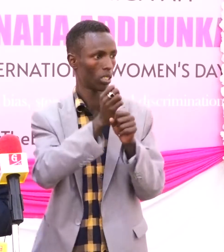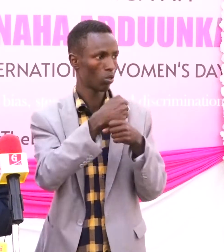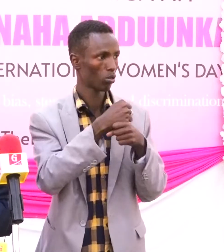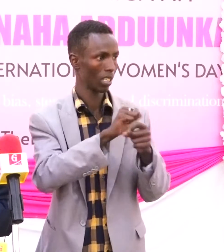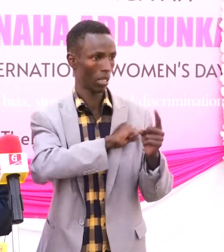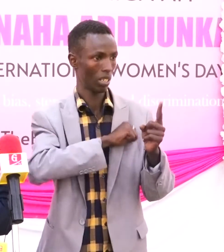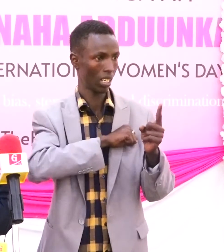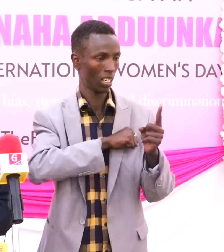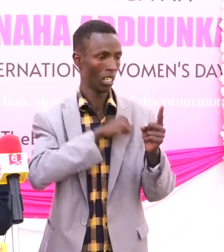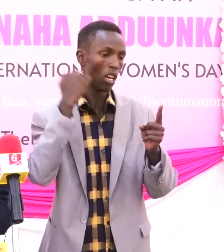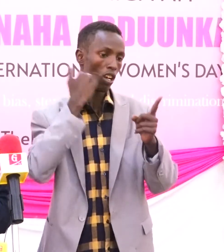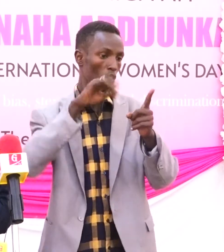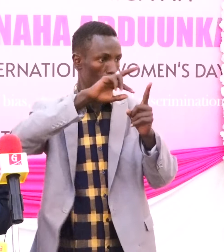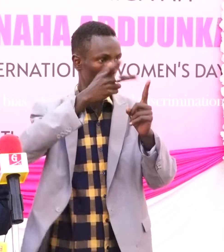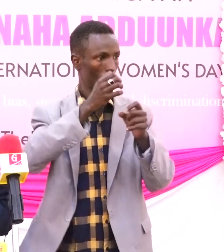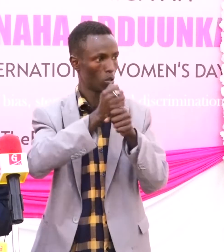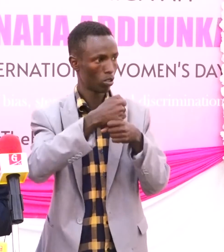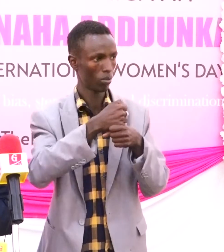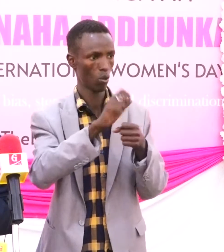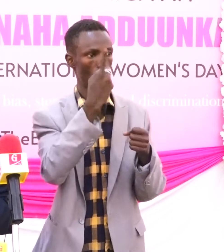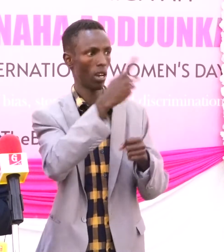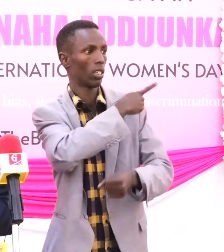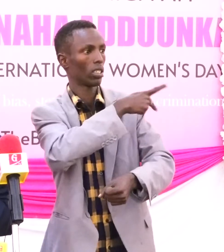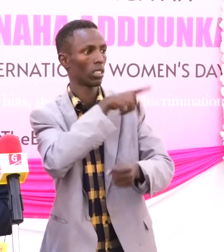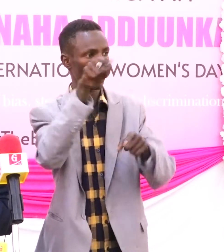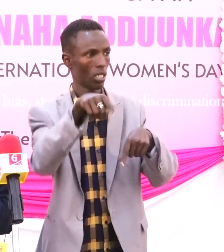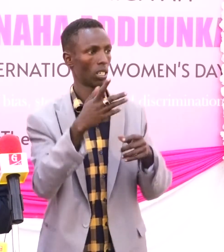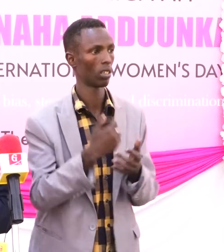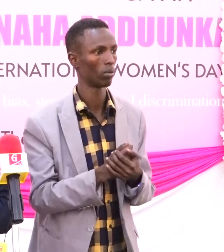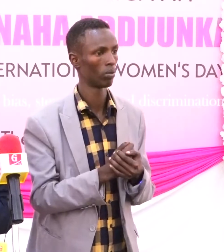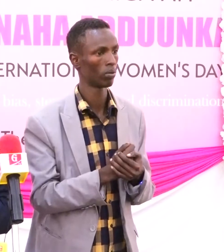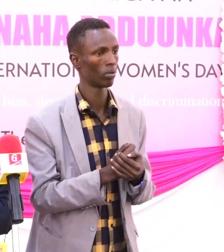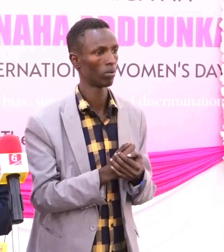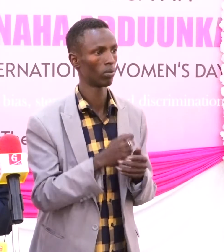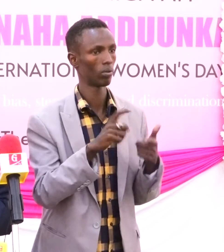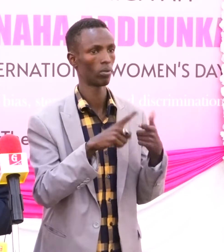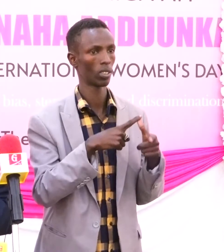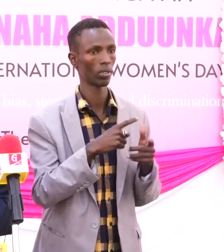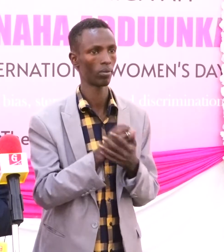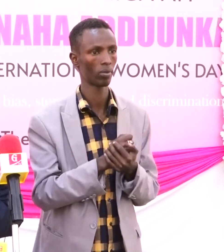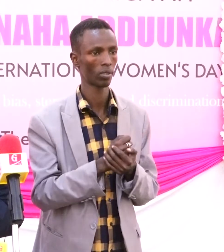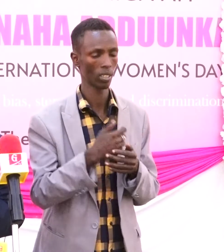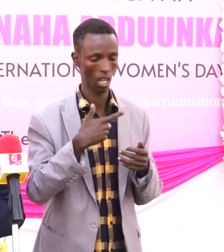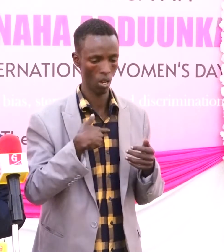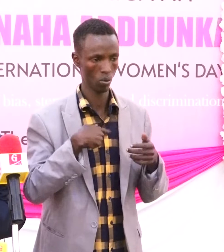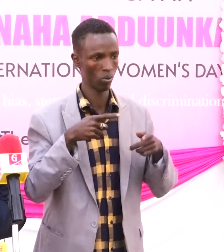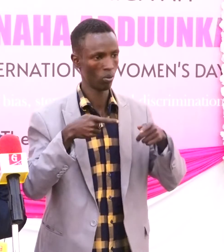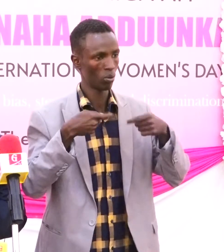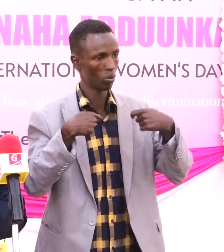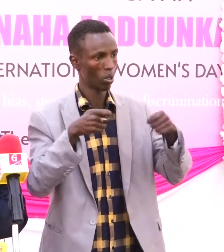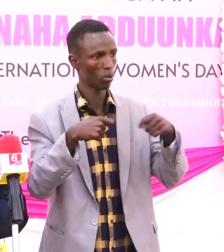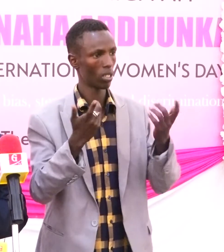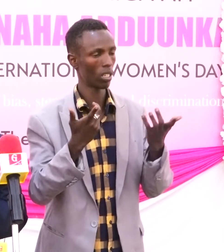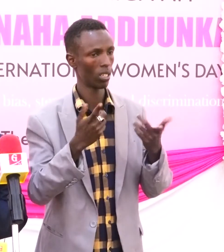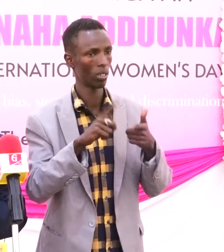ku yimaada hableheenna iyo hooyooyinkeenna sidaa daraaddeed waxaan ku sii wadaynaa oonu ku sii jiraynaa inaannu kor u